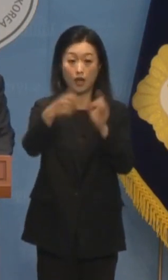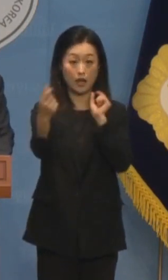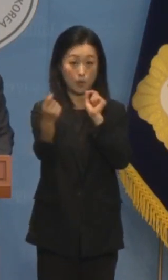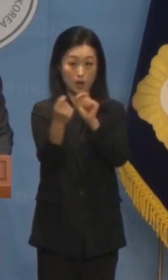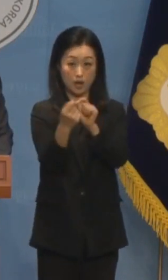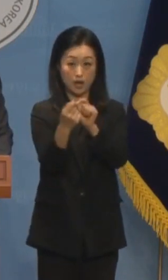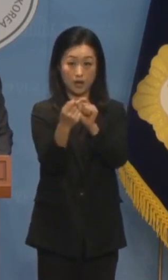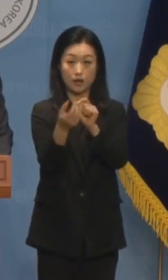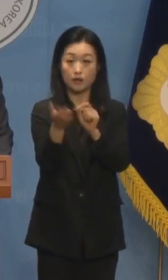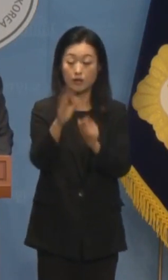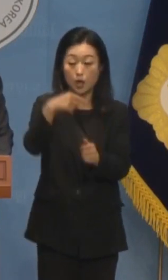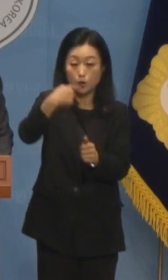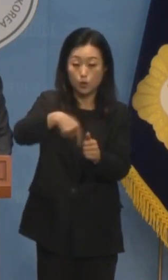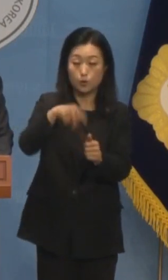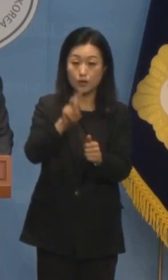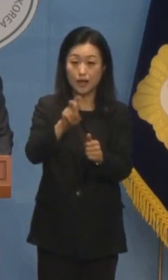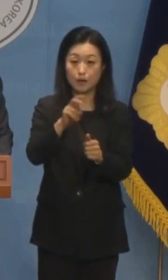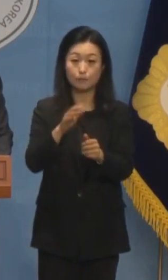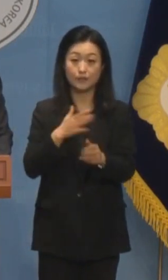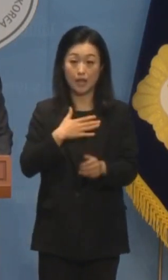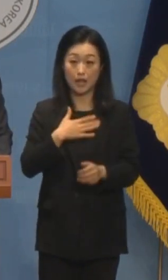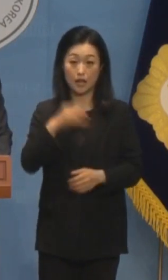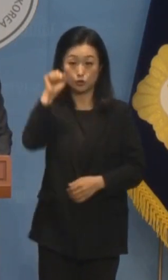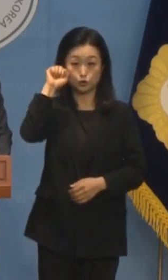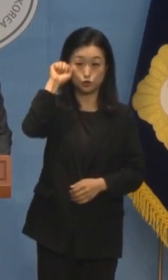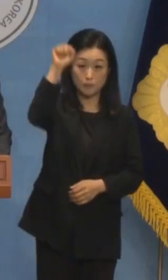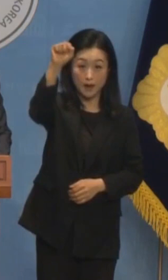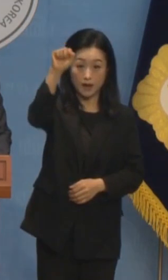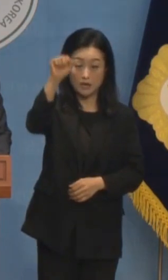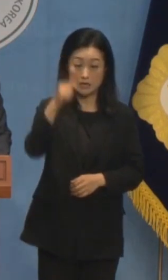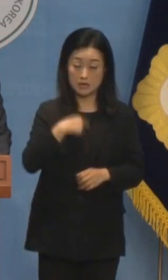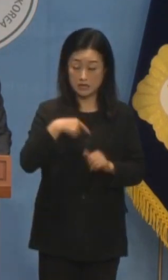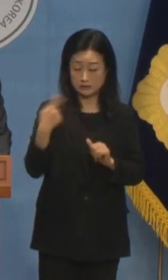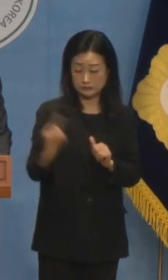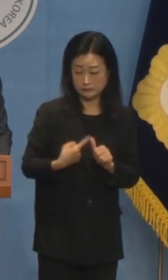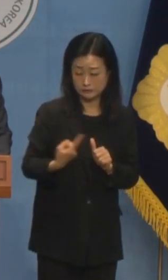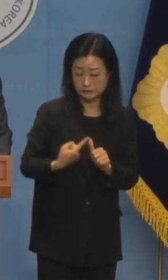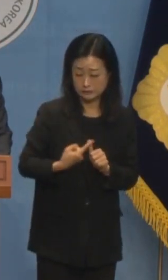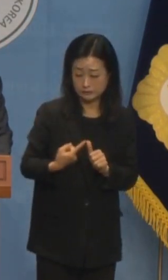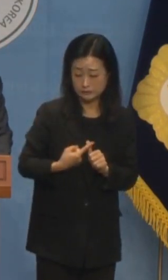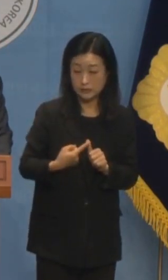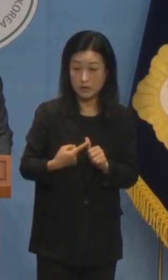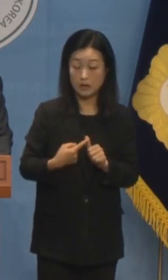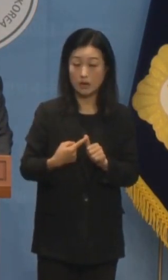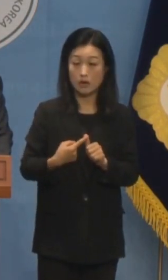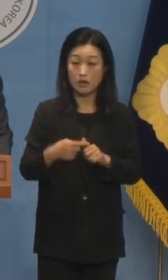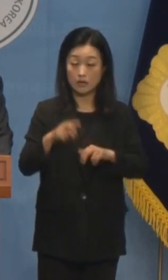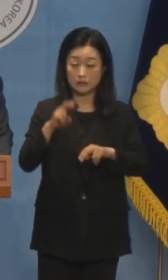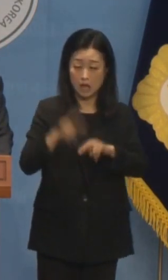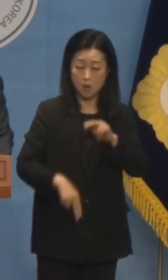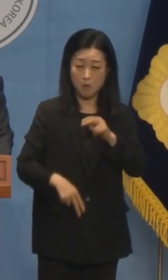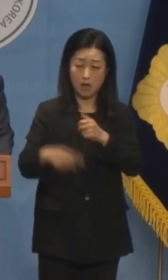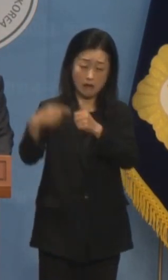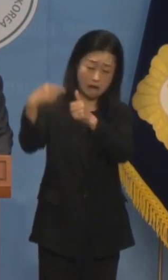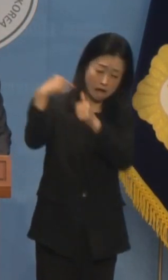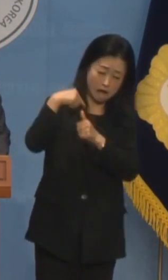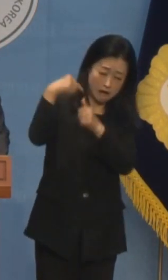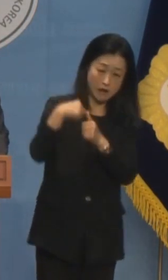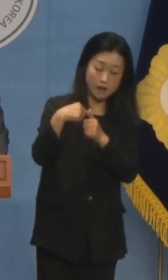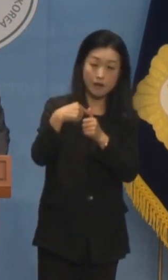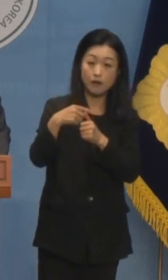시점에 교육감에 출마한 저에 대한 악의적인 비방과 부당한 사퇴 압력이 난무하고